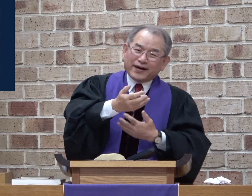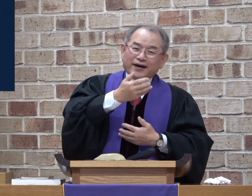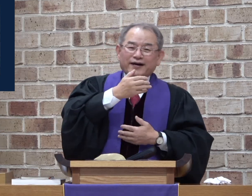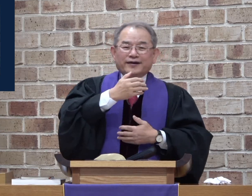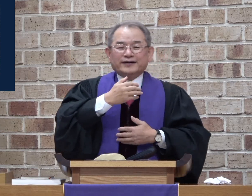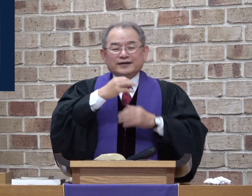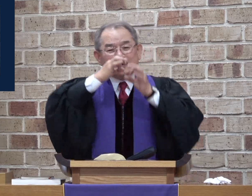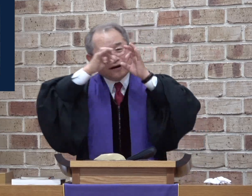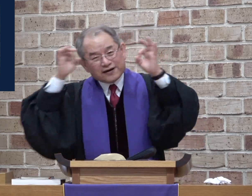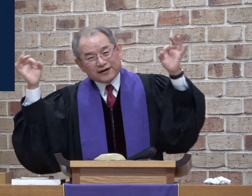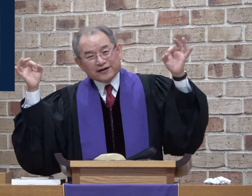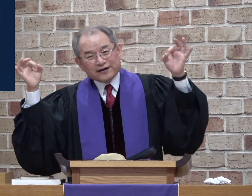편안하게 찬양하고